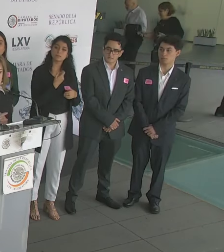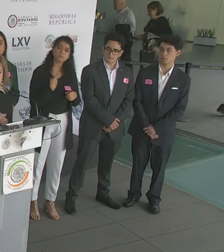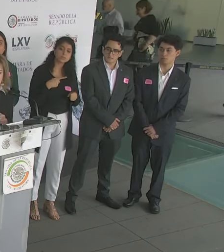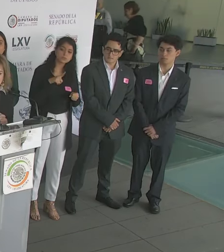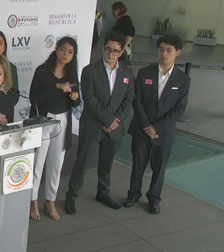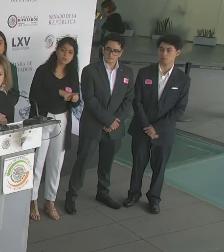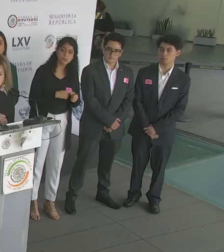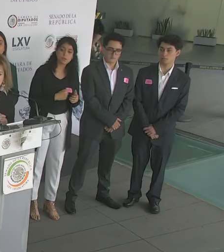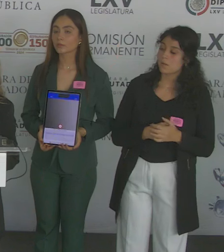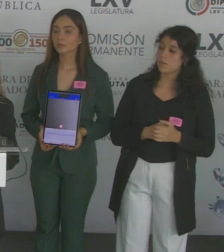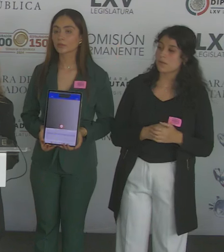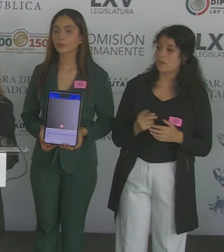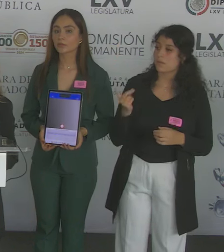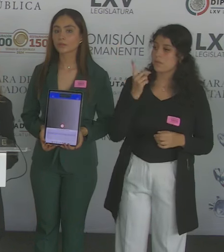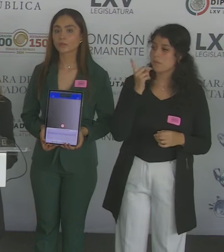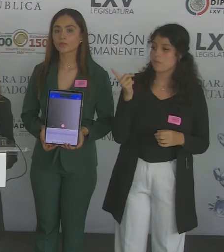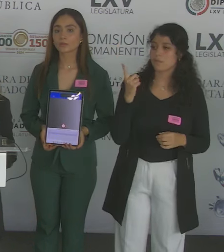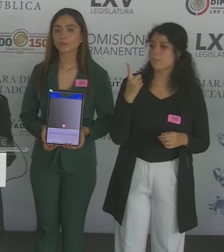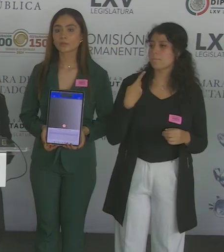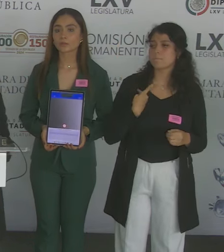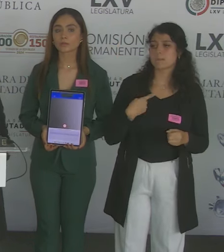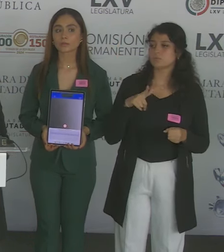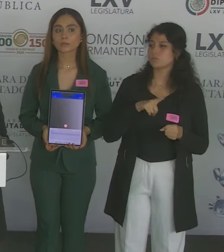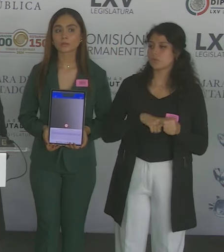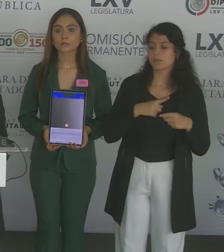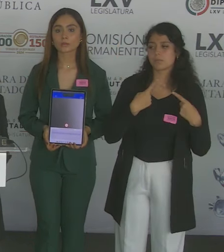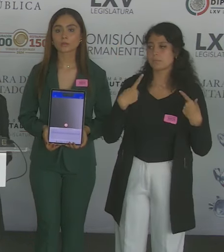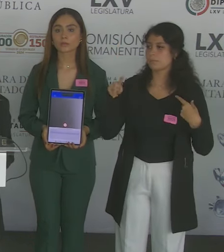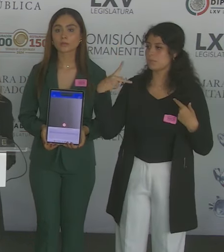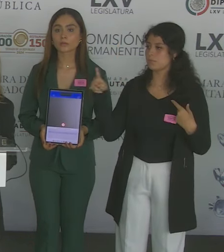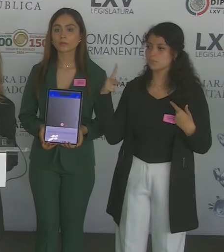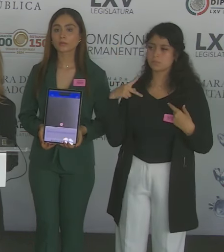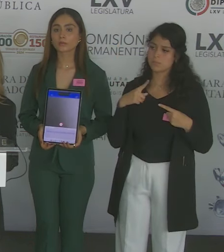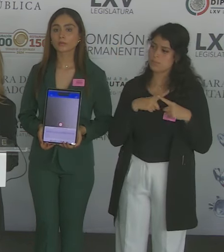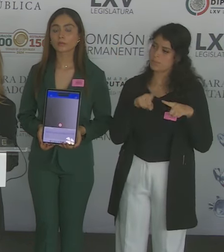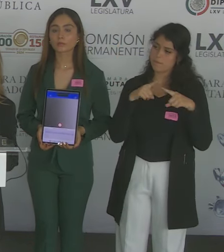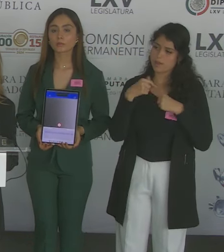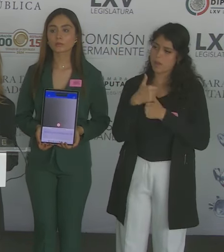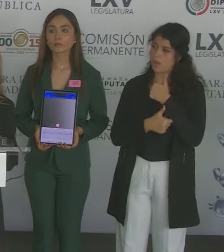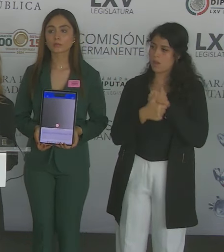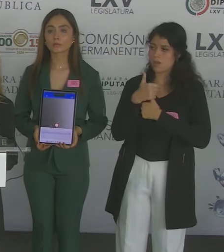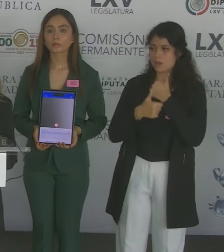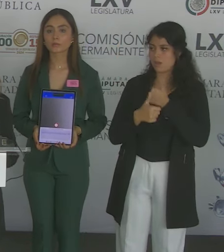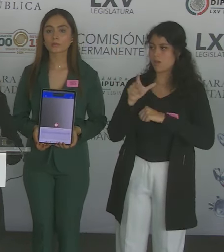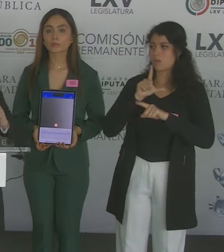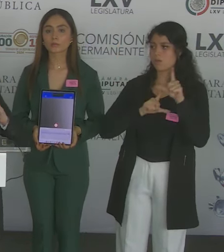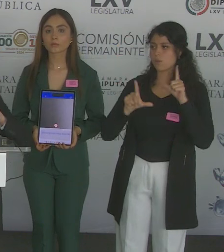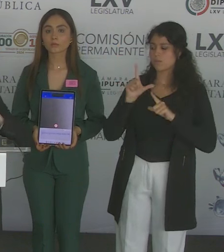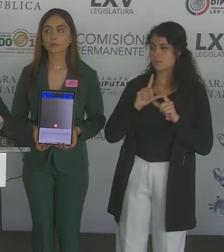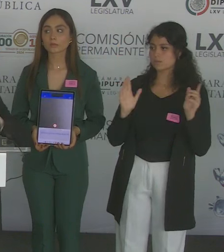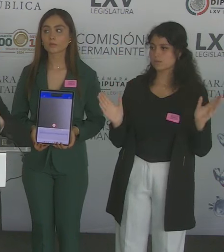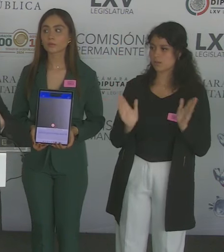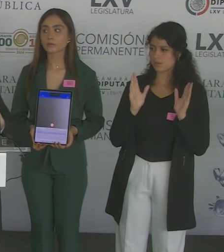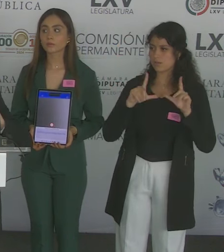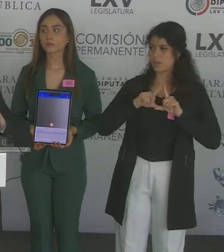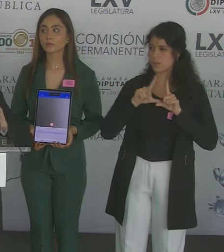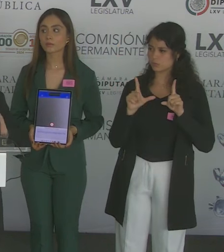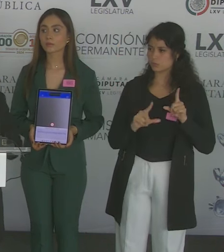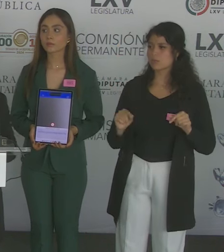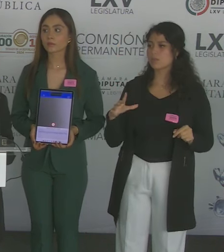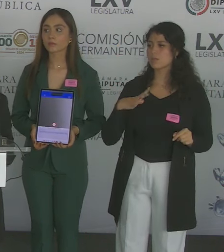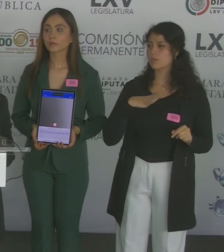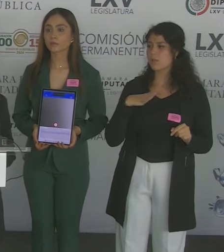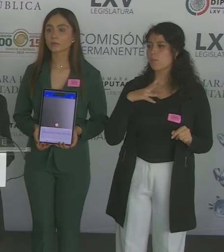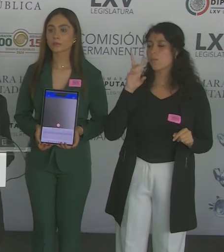es de manera personal eh los chicos se han acercado a nosotros que hemos sido grandes promotores de la lengua de señas mexicana en la nación y que tenemos pruebas de